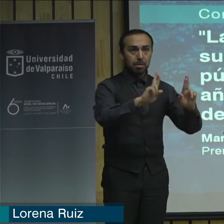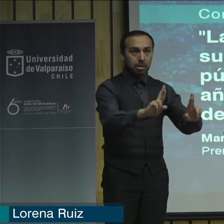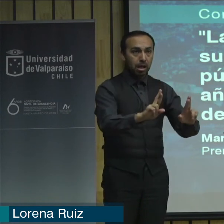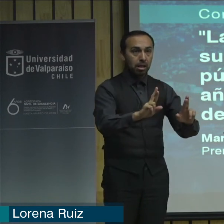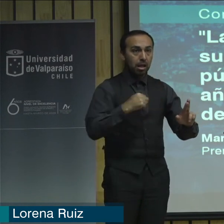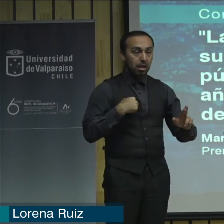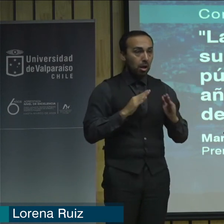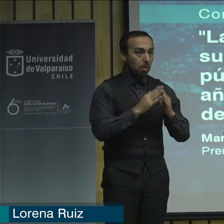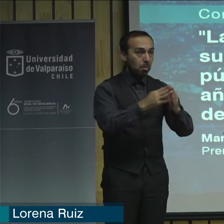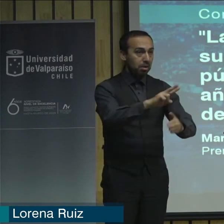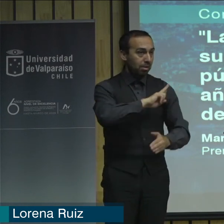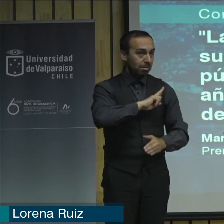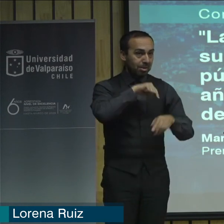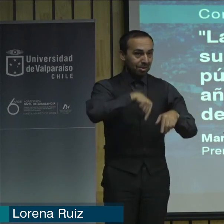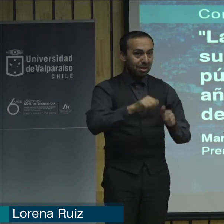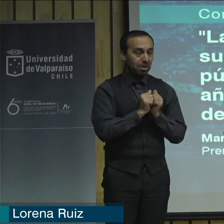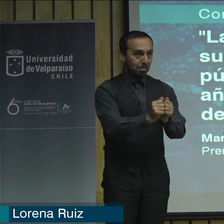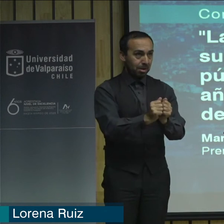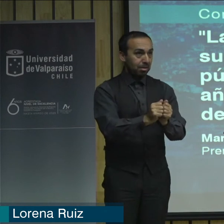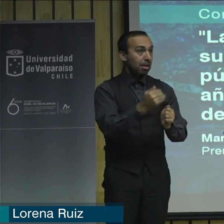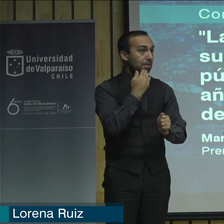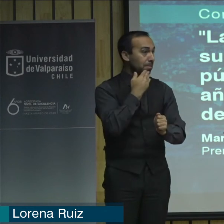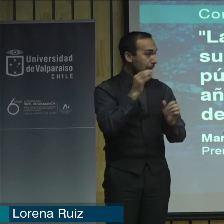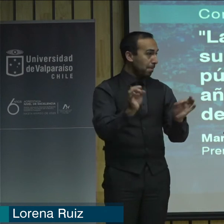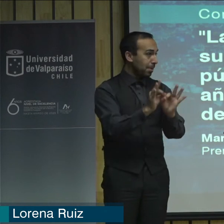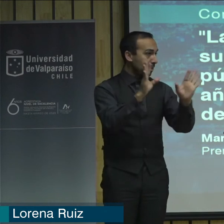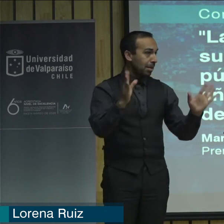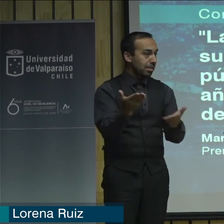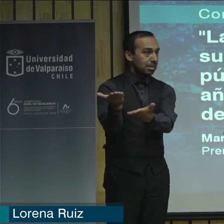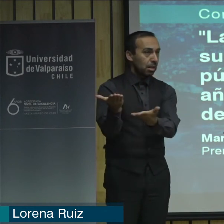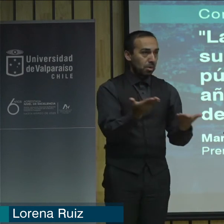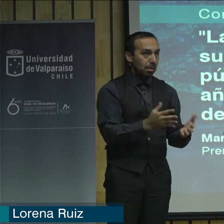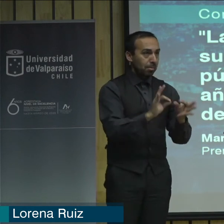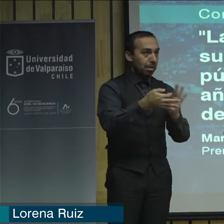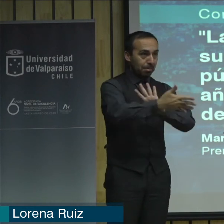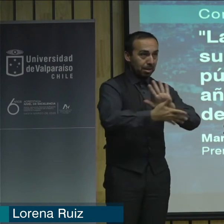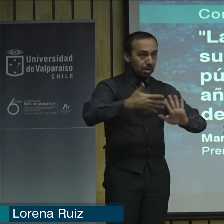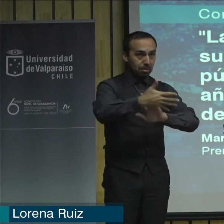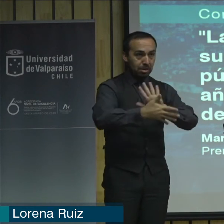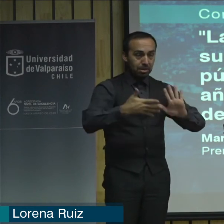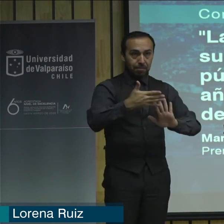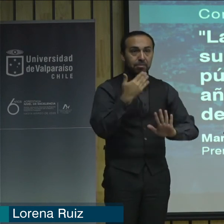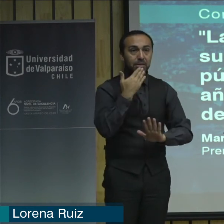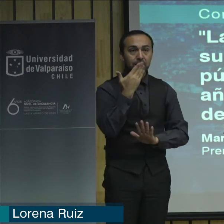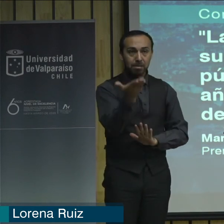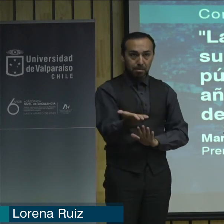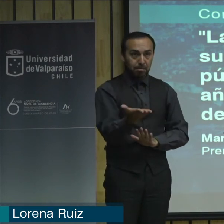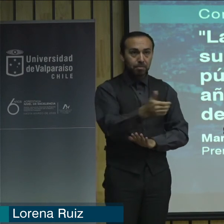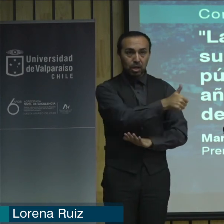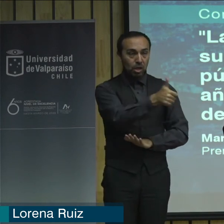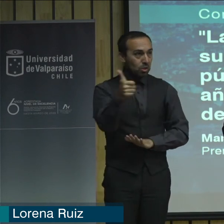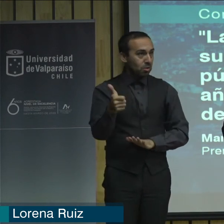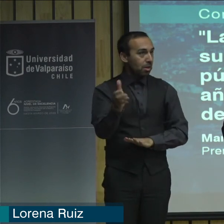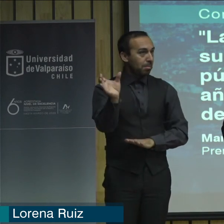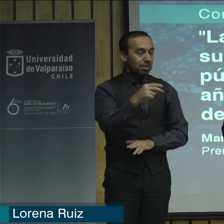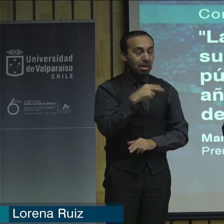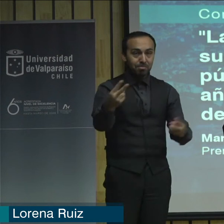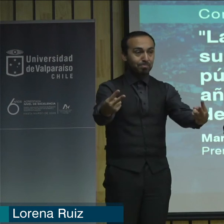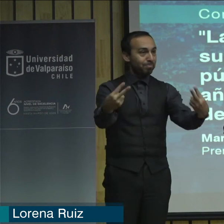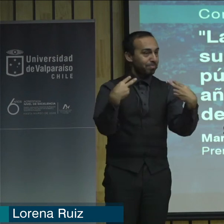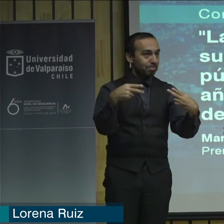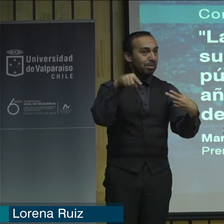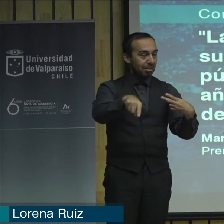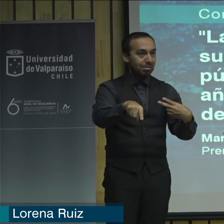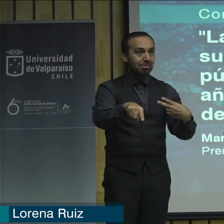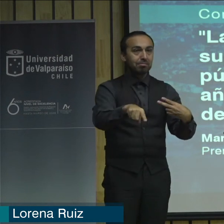Puerto Valparaíso que nos acompañan así nos saludamos a nuestro intérprete de lengua de señas y por supuesto a todos quienes nos están viendo en este momento